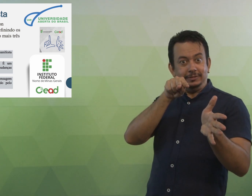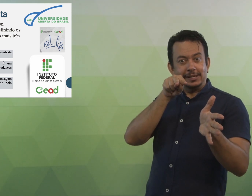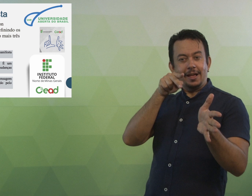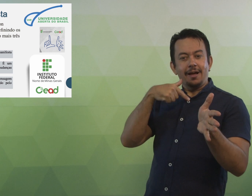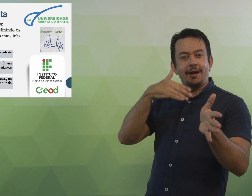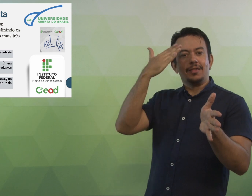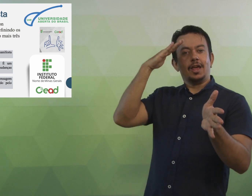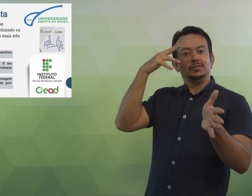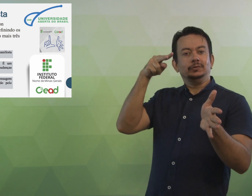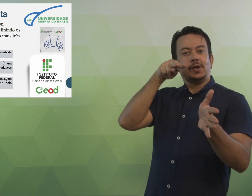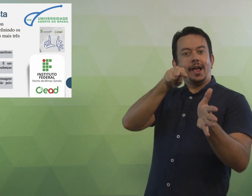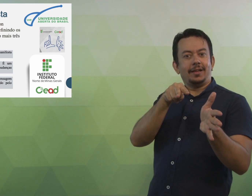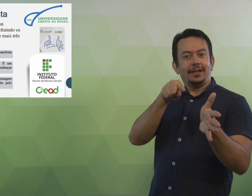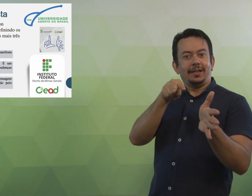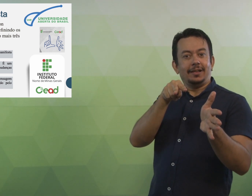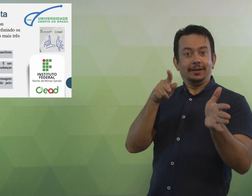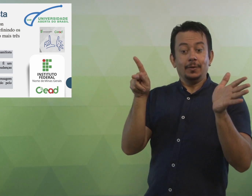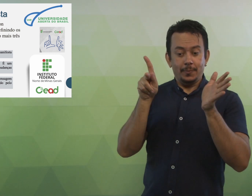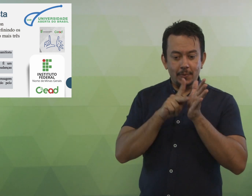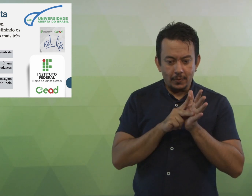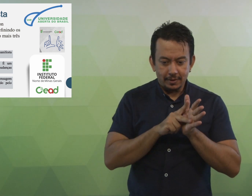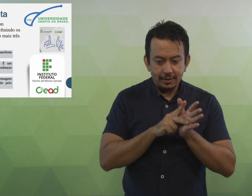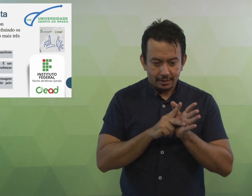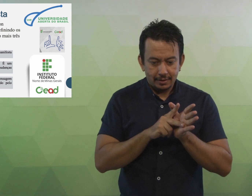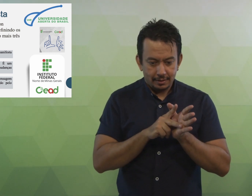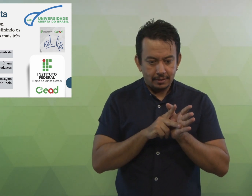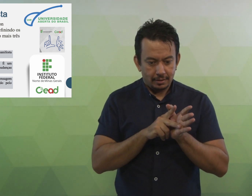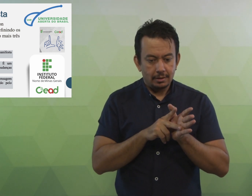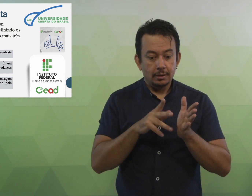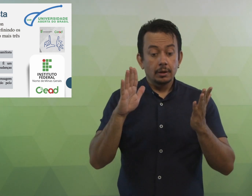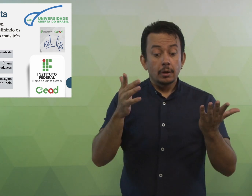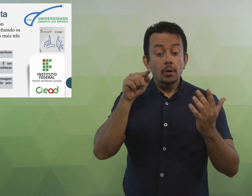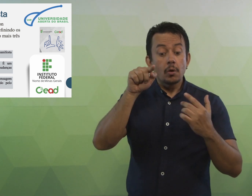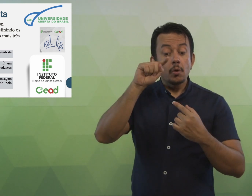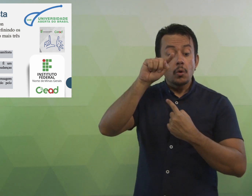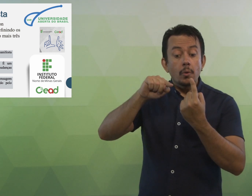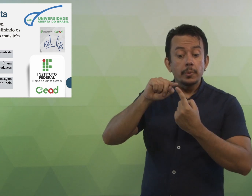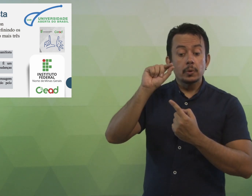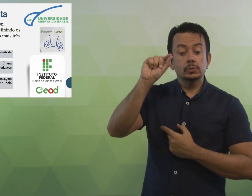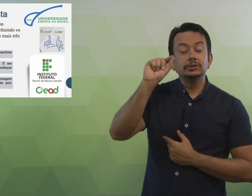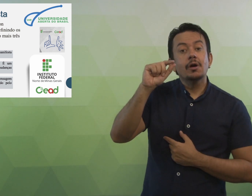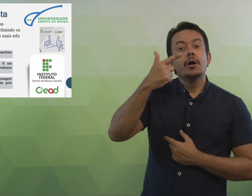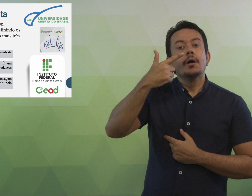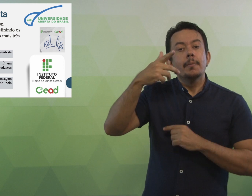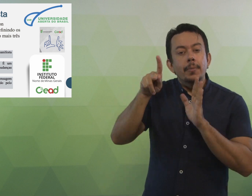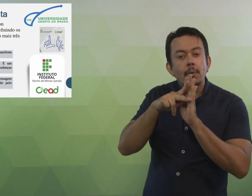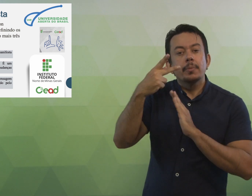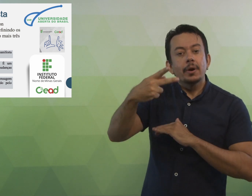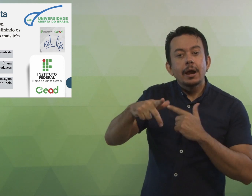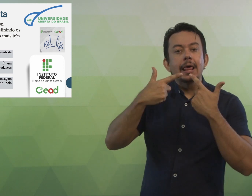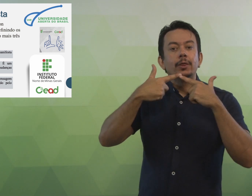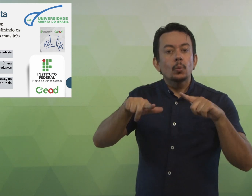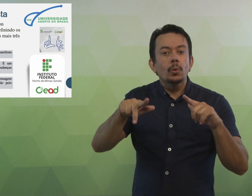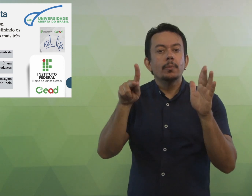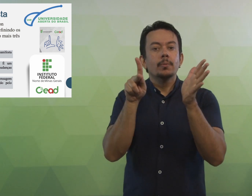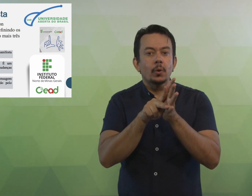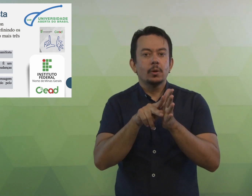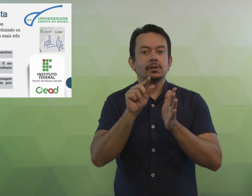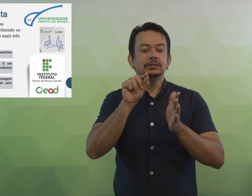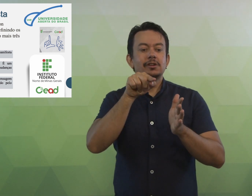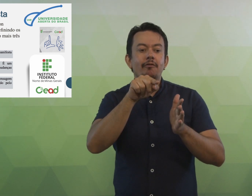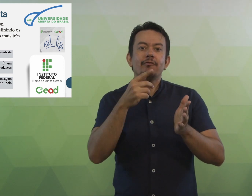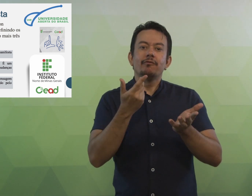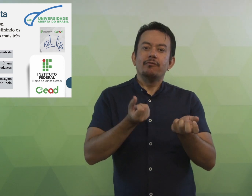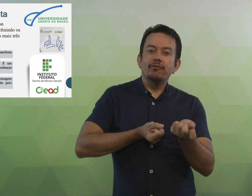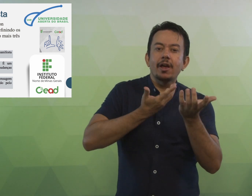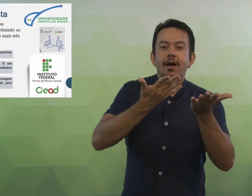E ela se dá de forma com que a pessoa se expressa, que o outro vai conseguir compreender o código